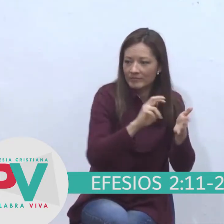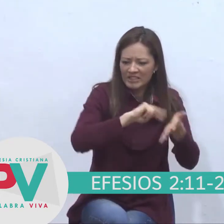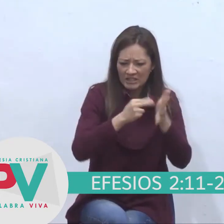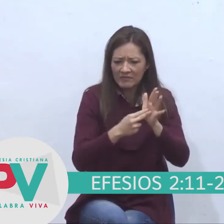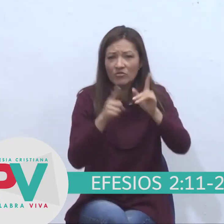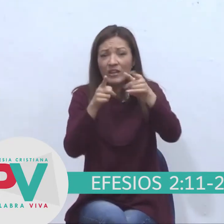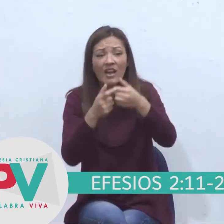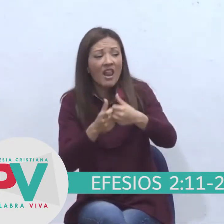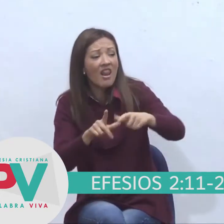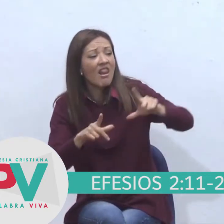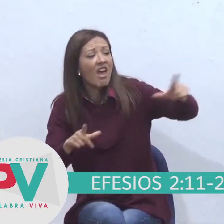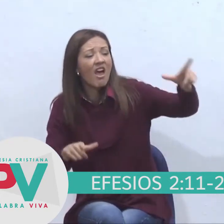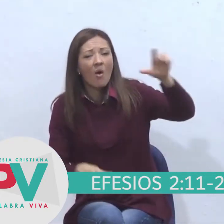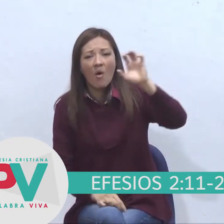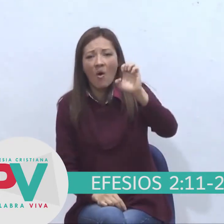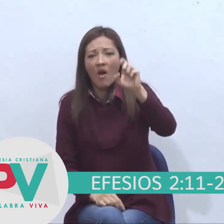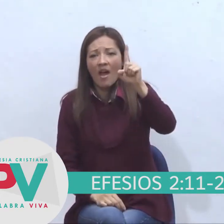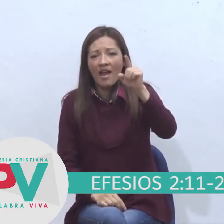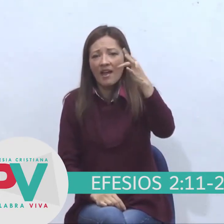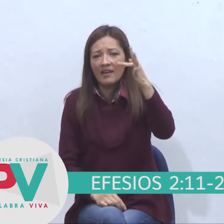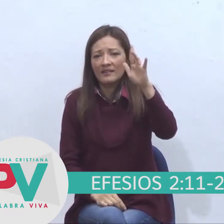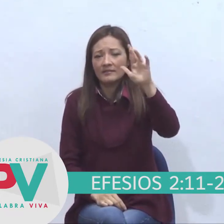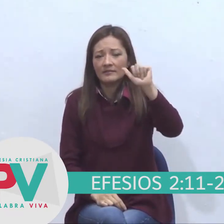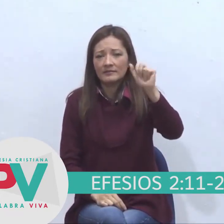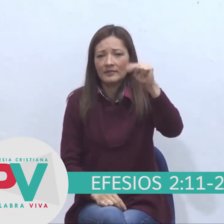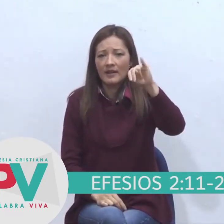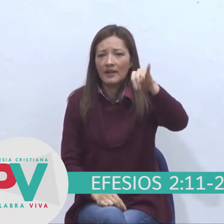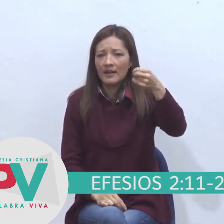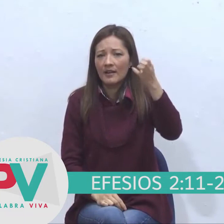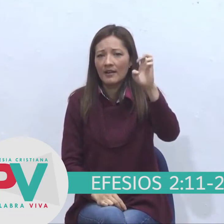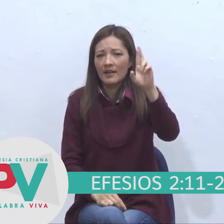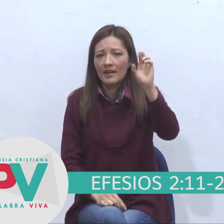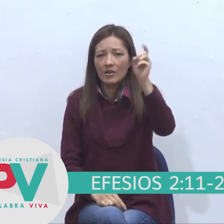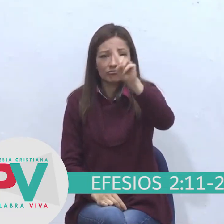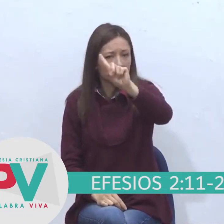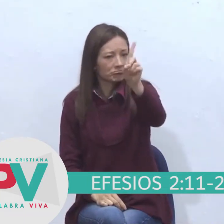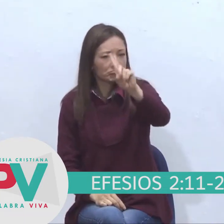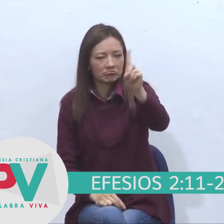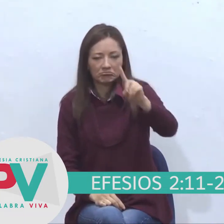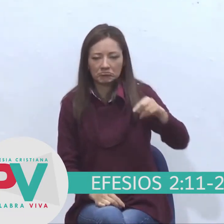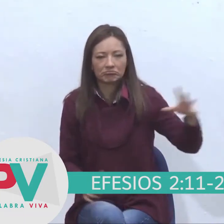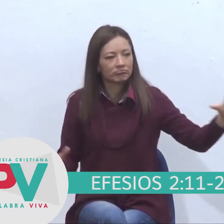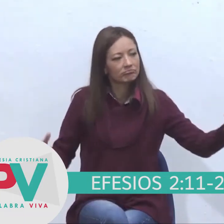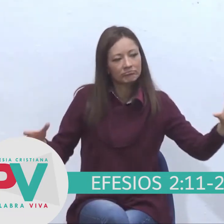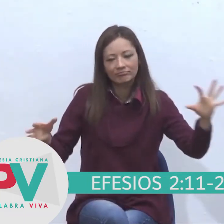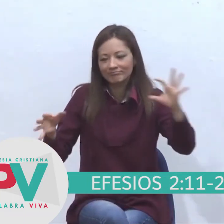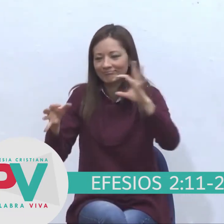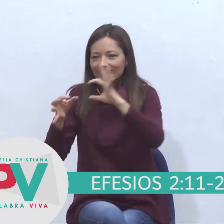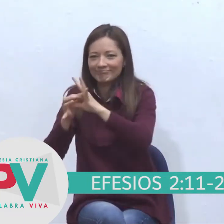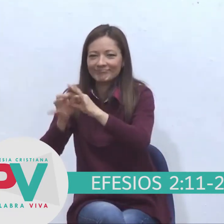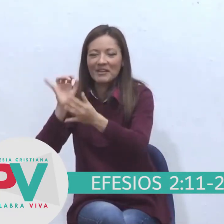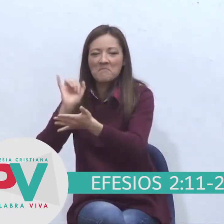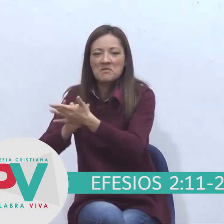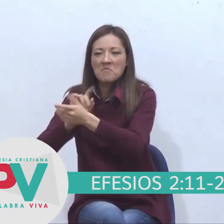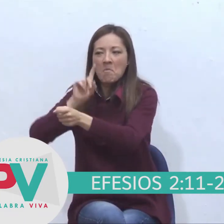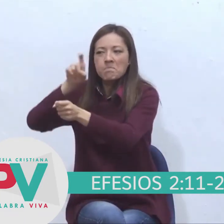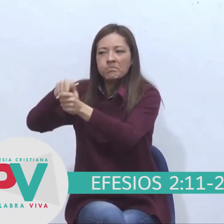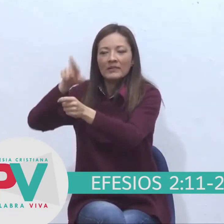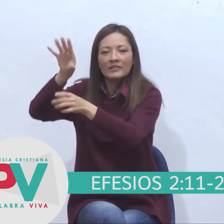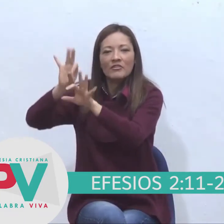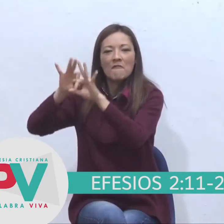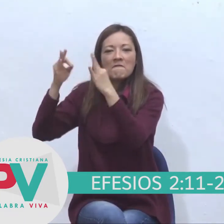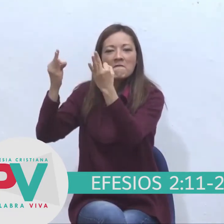ni advenedizos, sino conciudadanos de los santos y miembros de la familia de Dios.